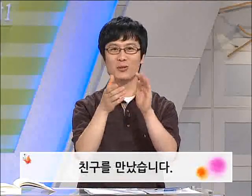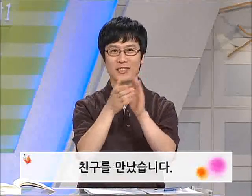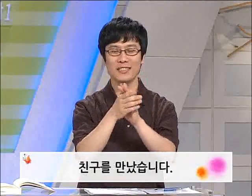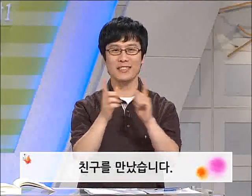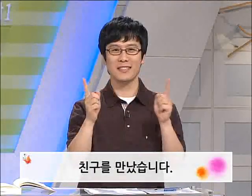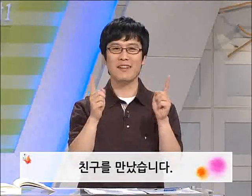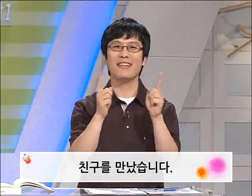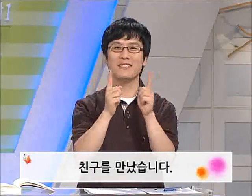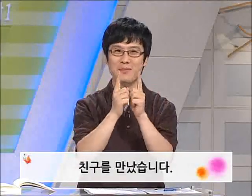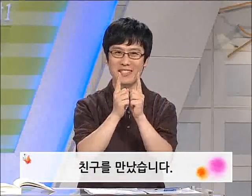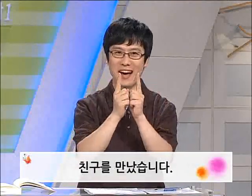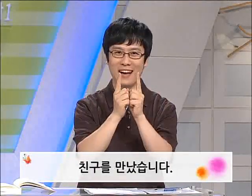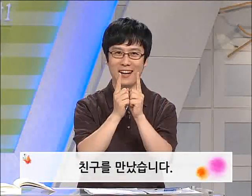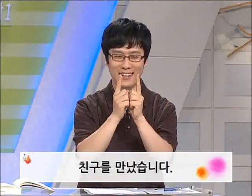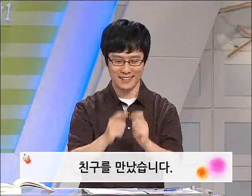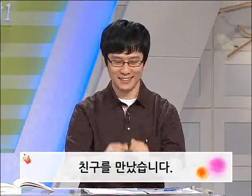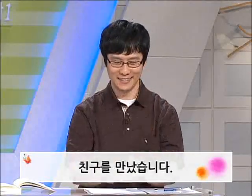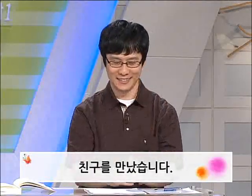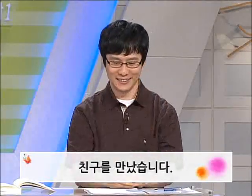친구를 만났습니다.